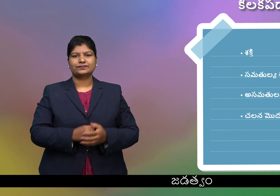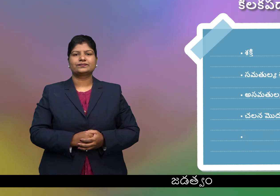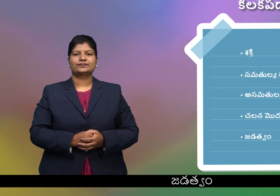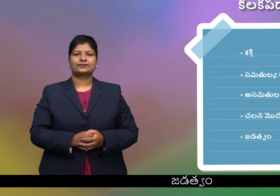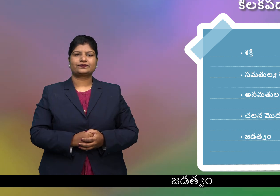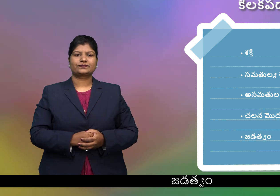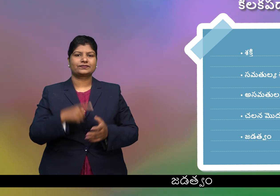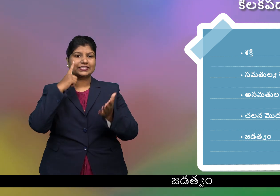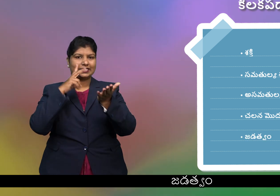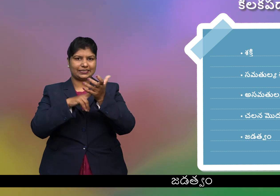జడత్వం.